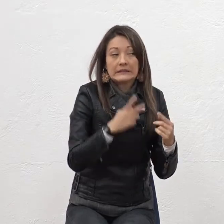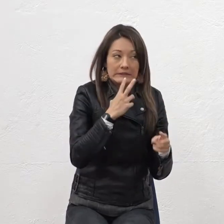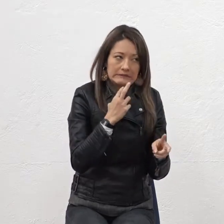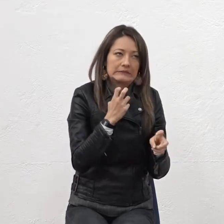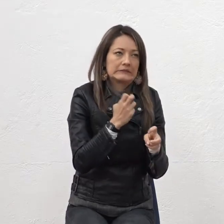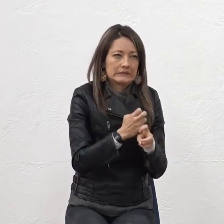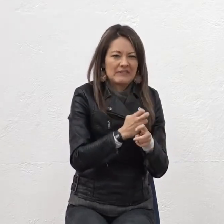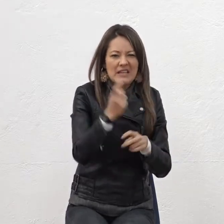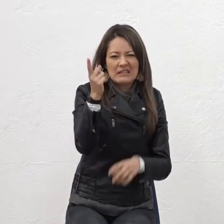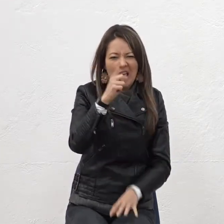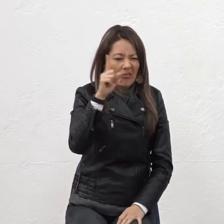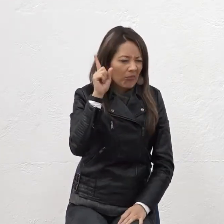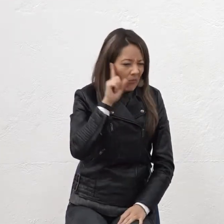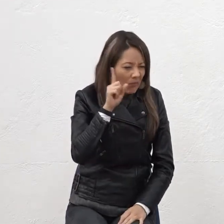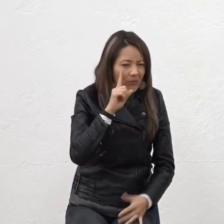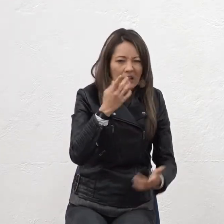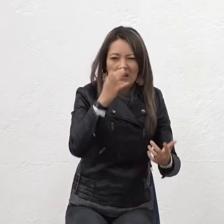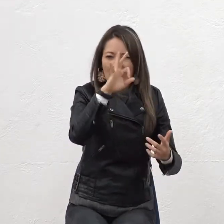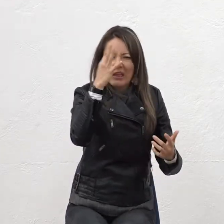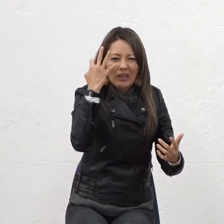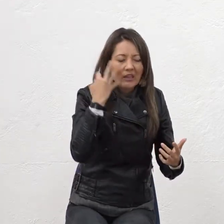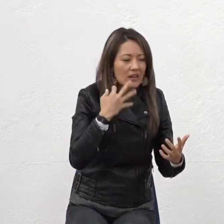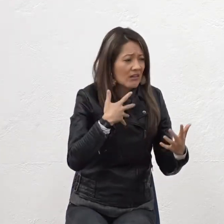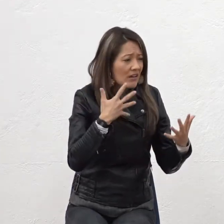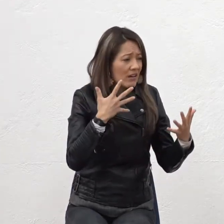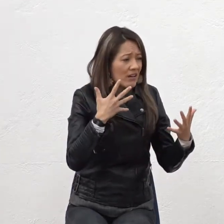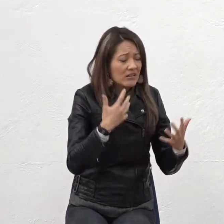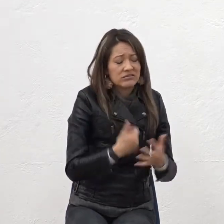difícil. Llegaba 3 días después y yo,